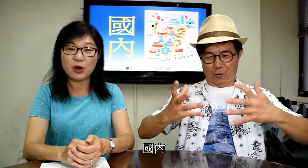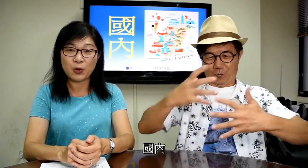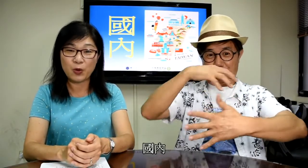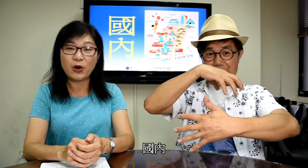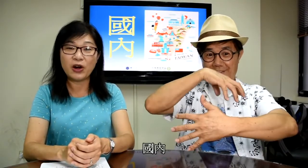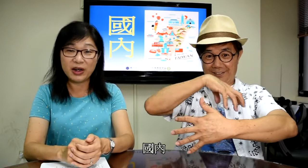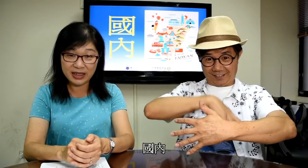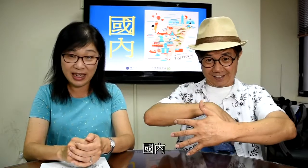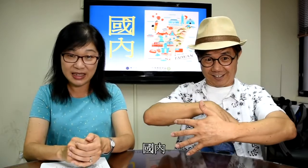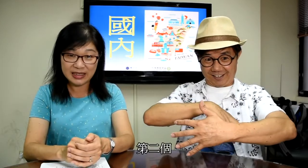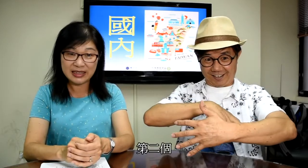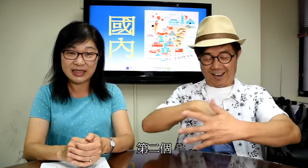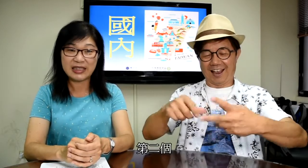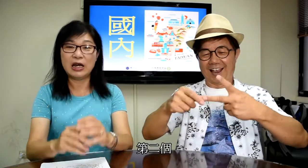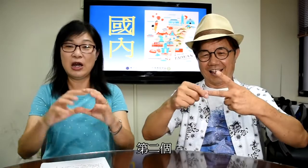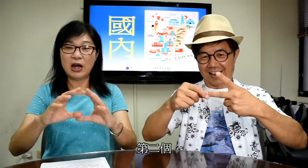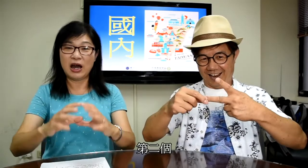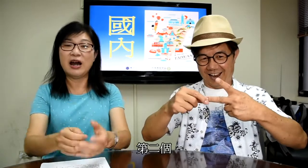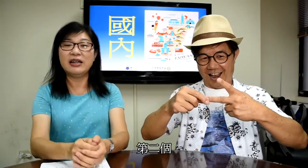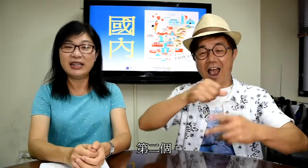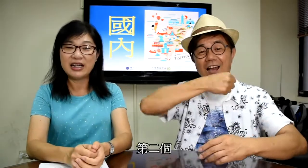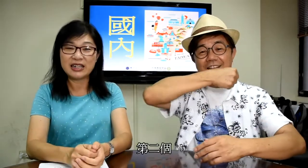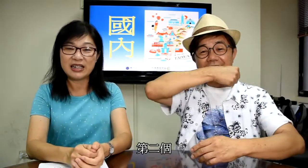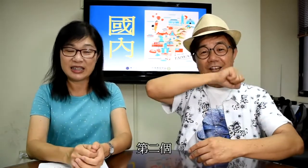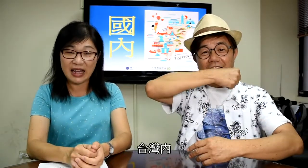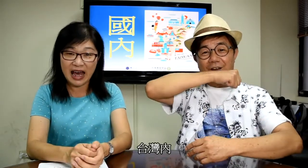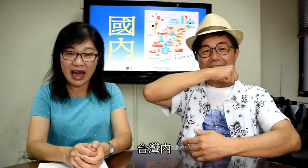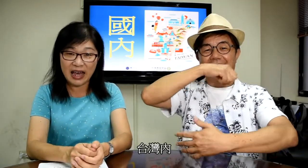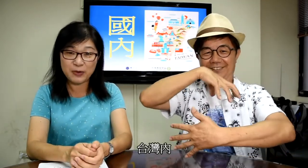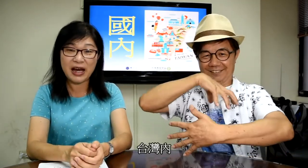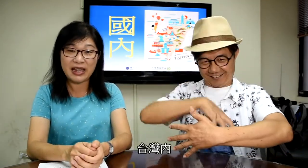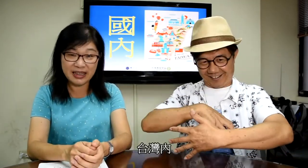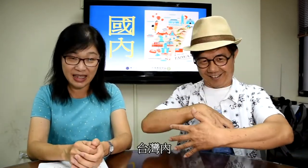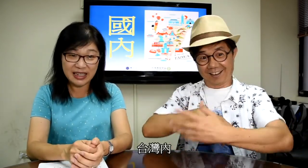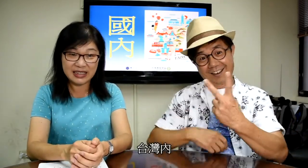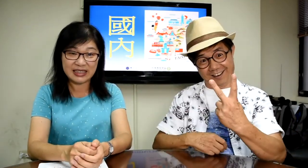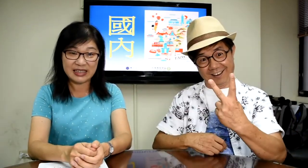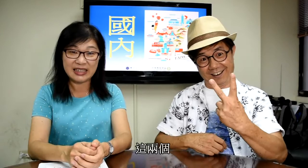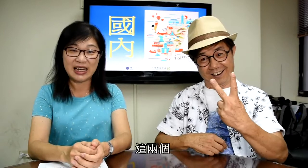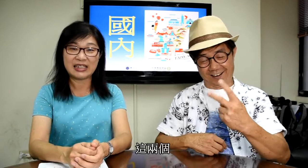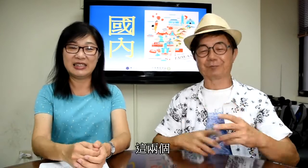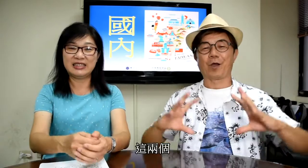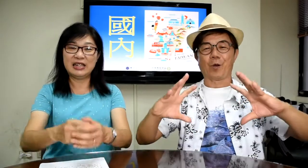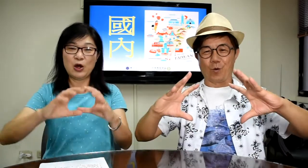国内，好，第二个台湾内，这两个